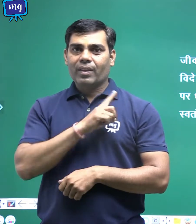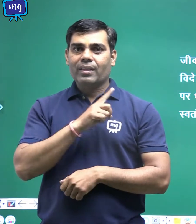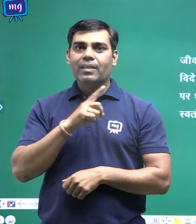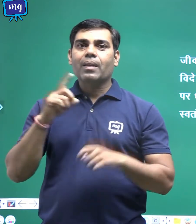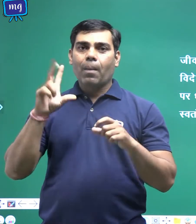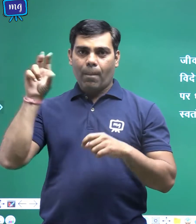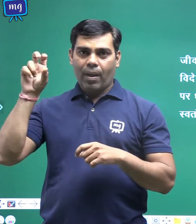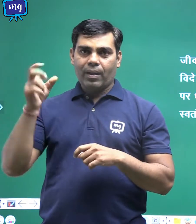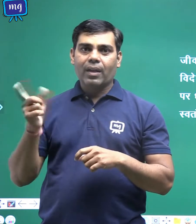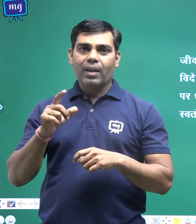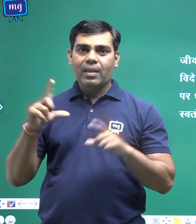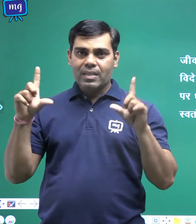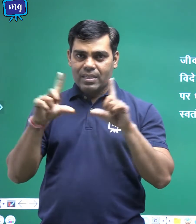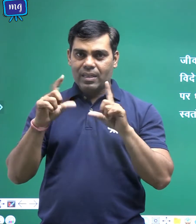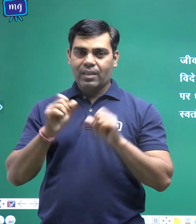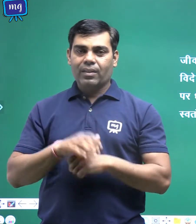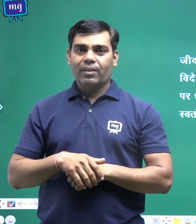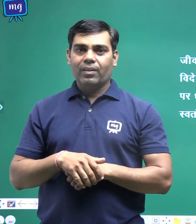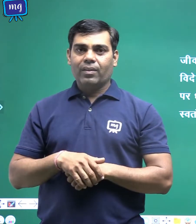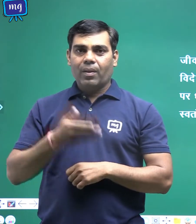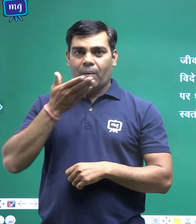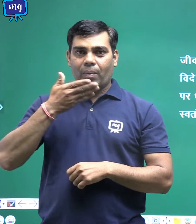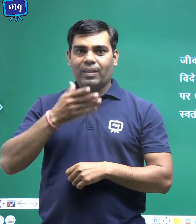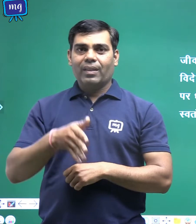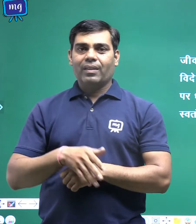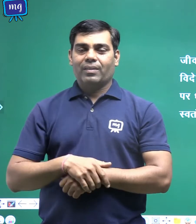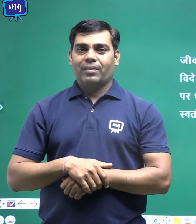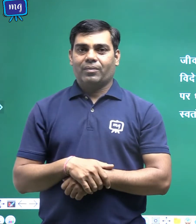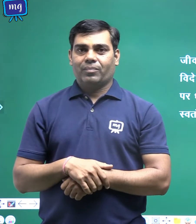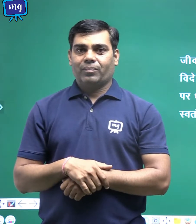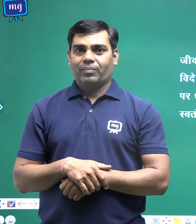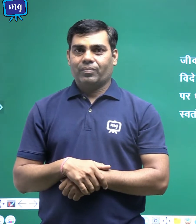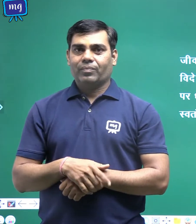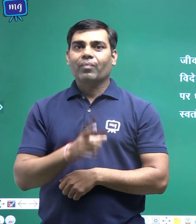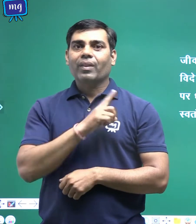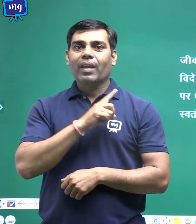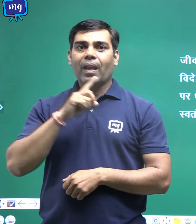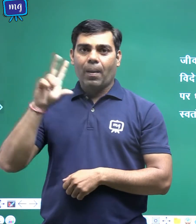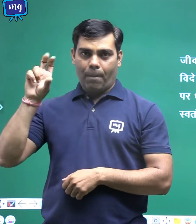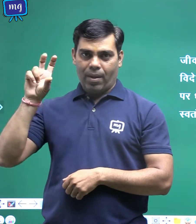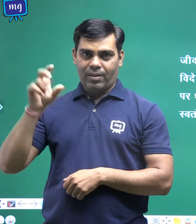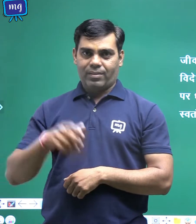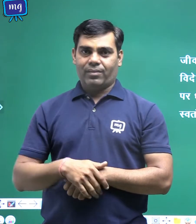का सार पढ़ते हैं। यह पाठ